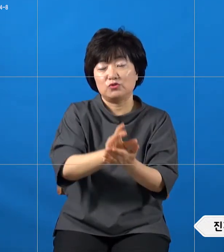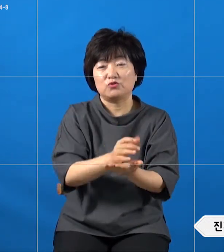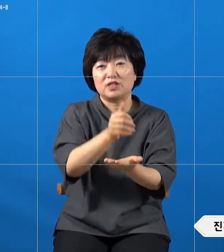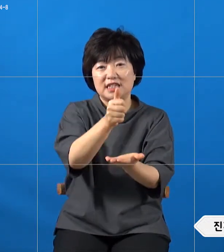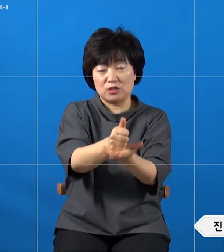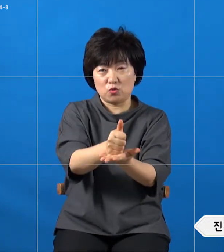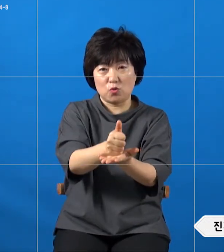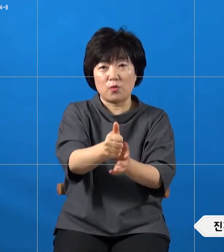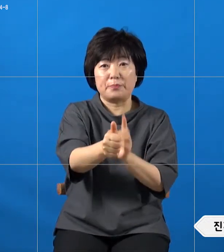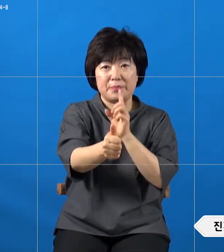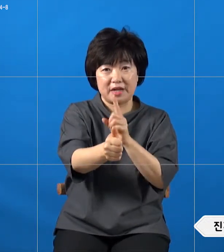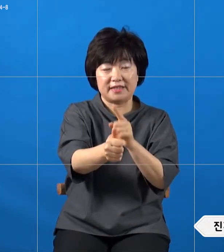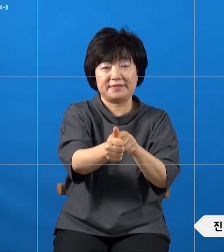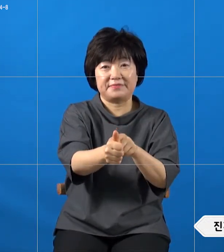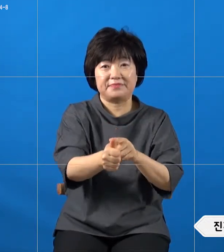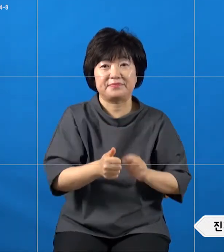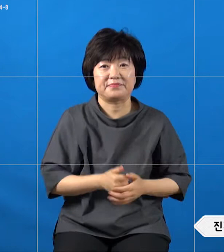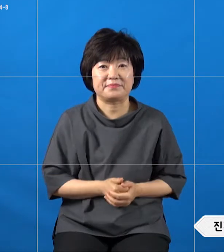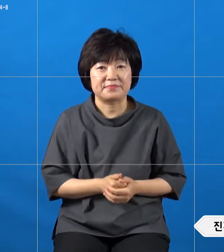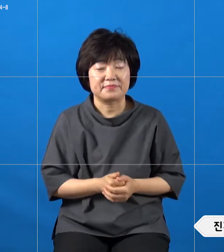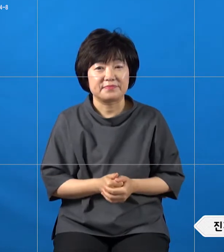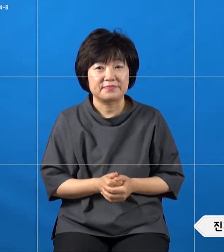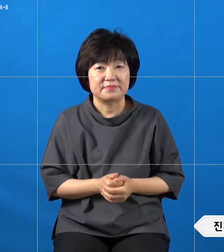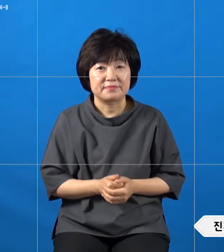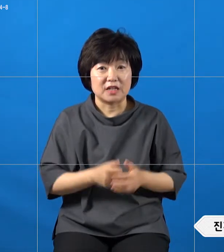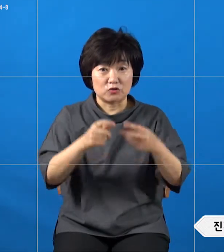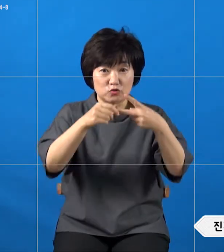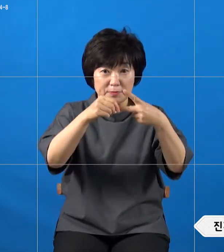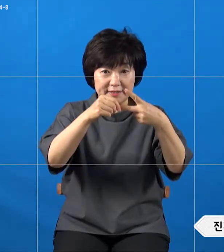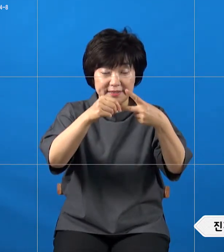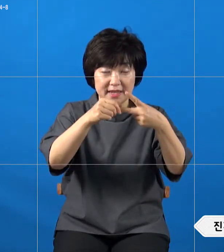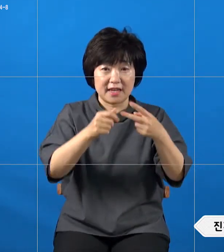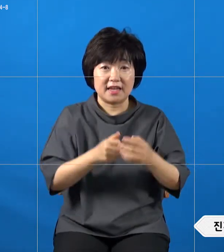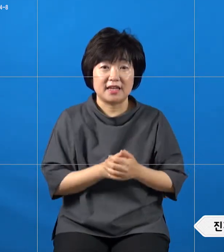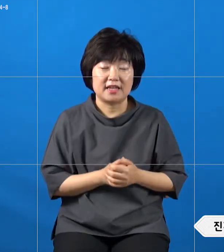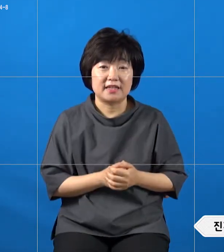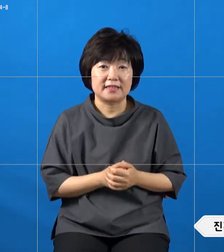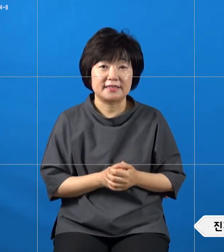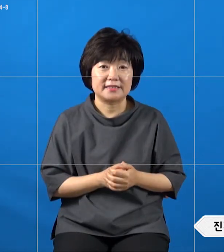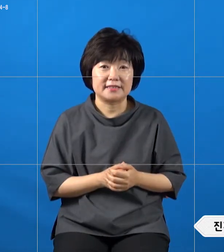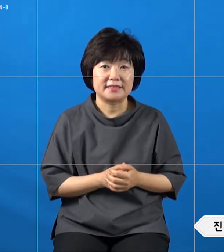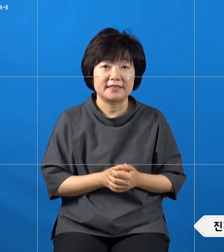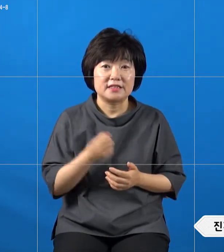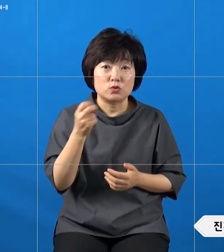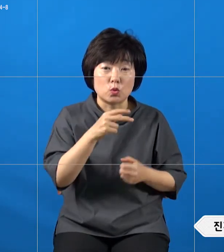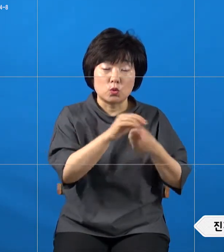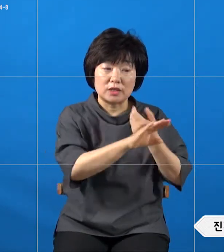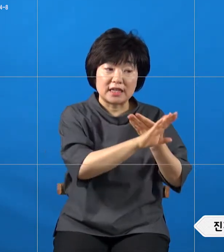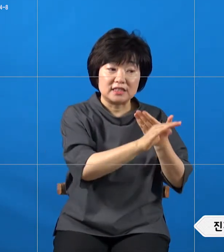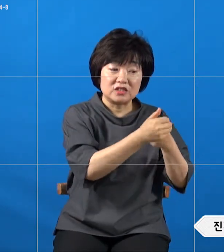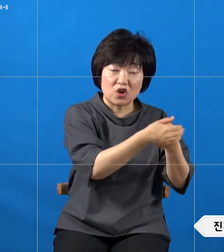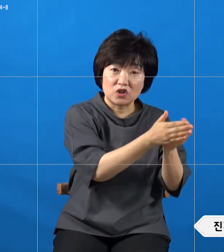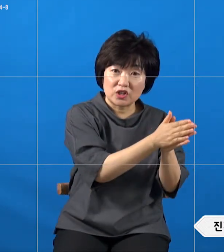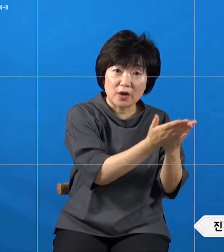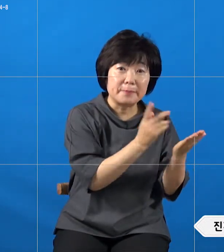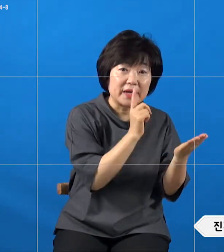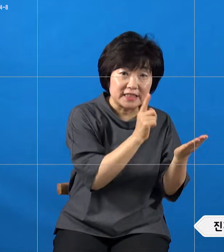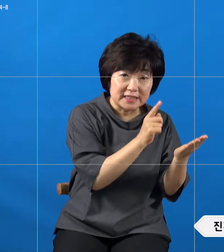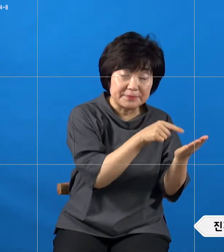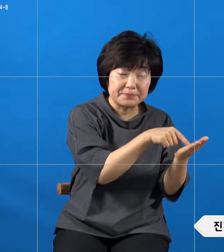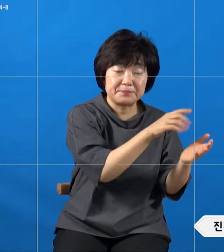그리스도를 말씀하고 있습니다. 그리고 두 번째 또 다른 성경